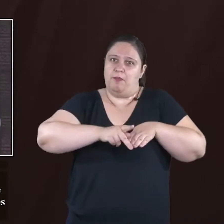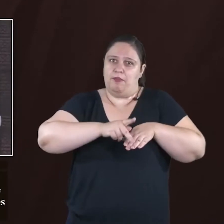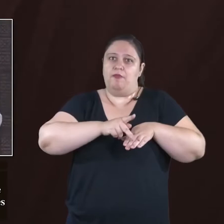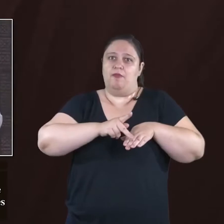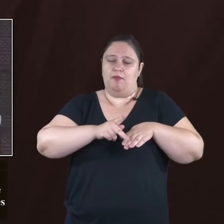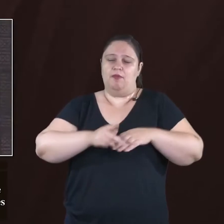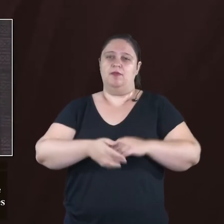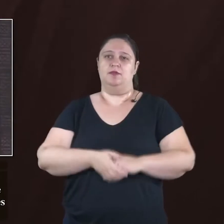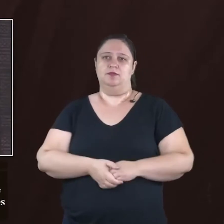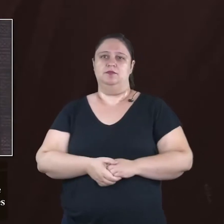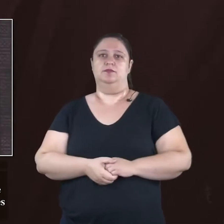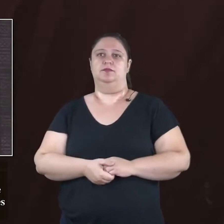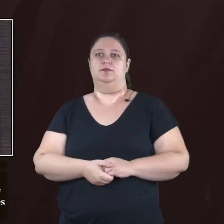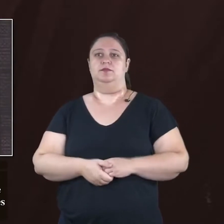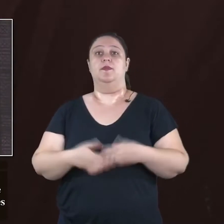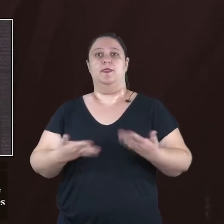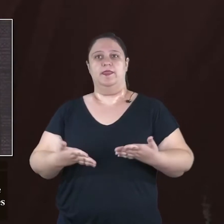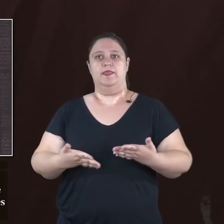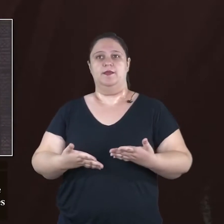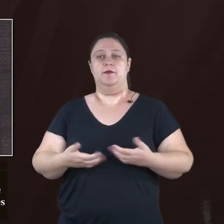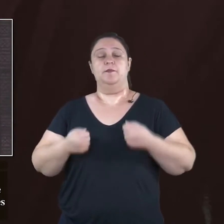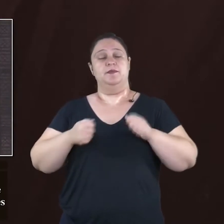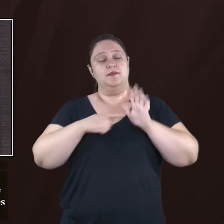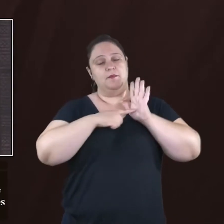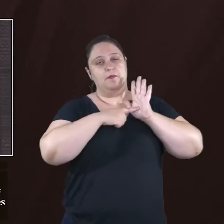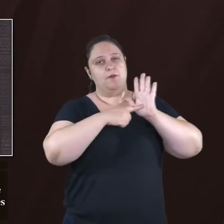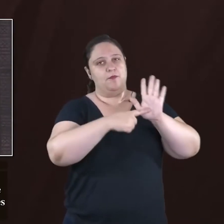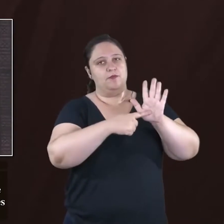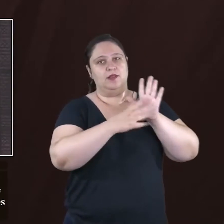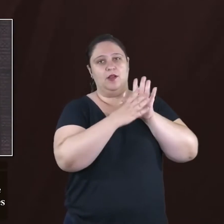Irmãos, por isso que eu digo, vamos seguir esse modelo.